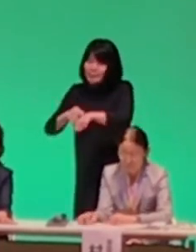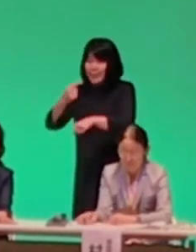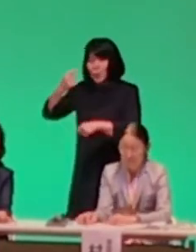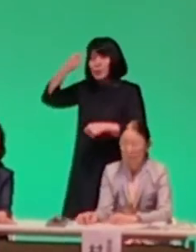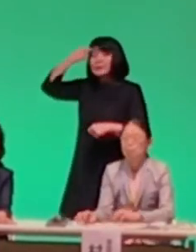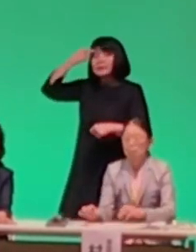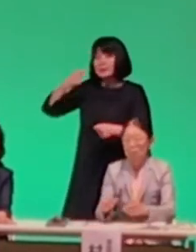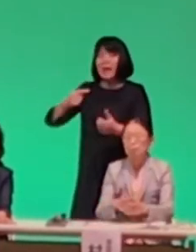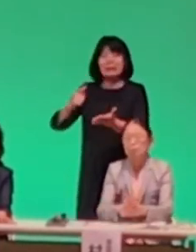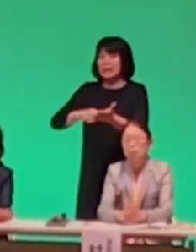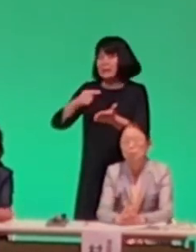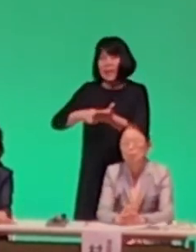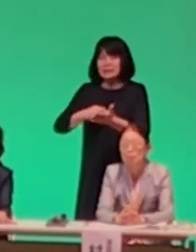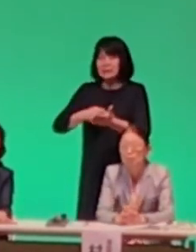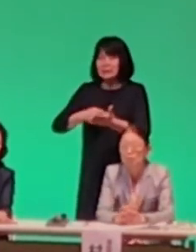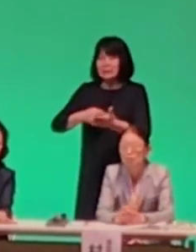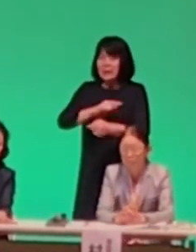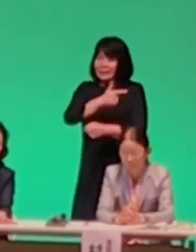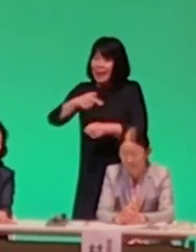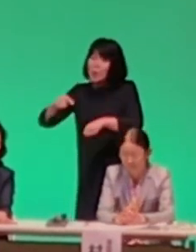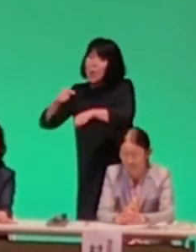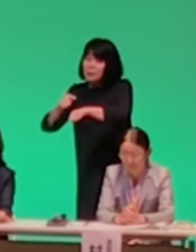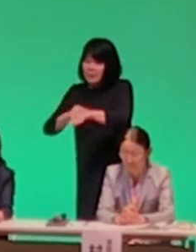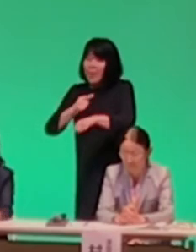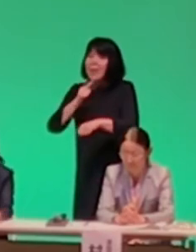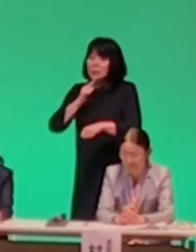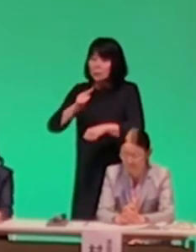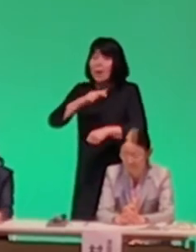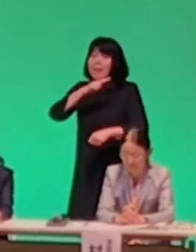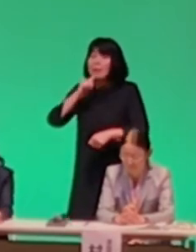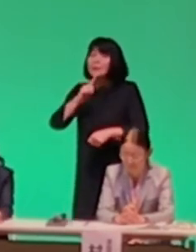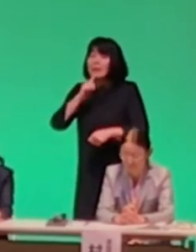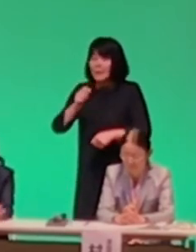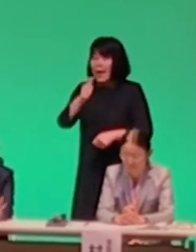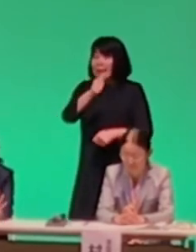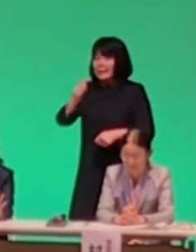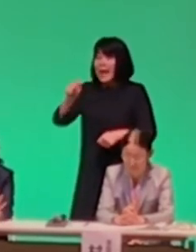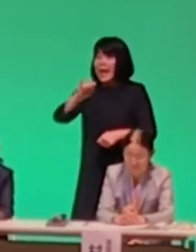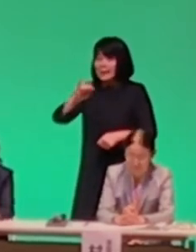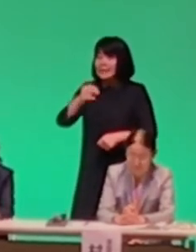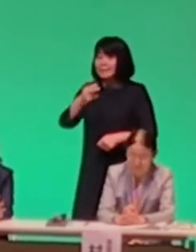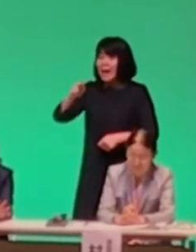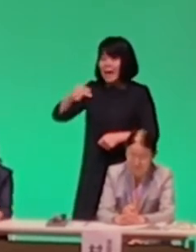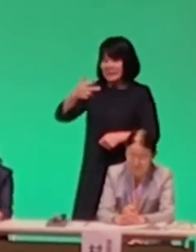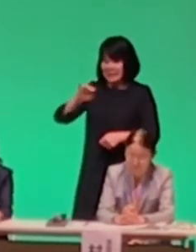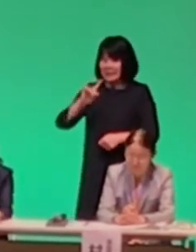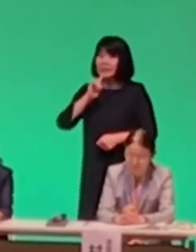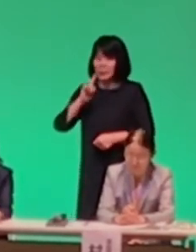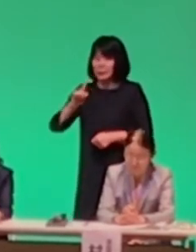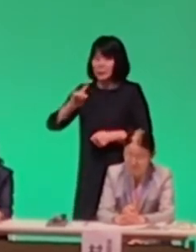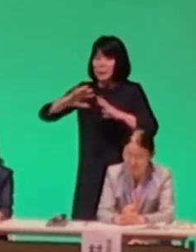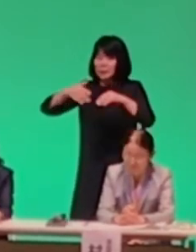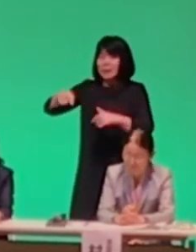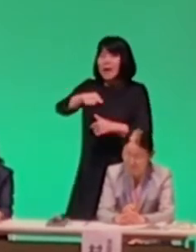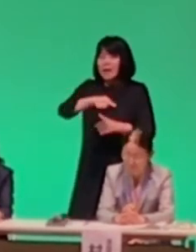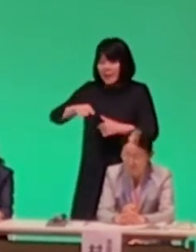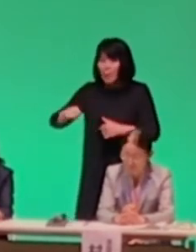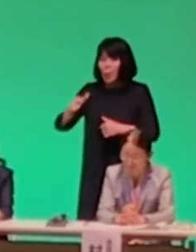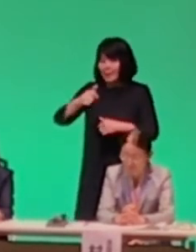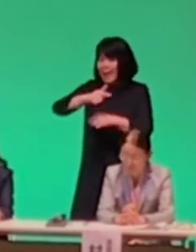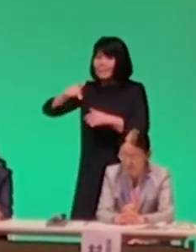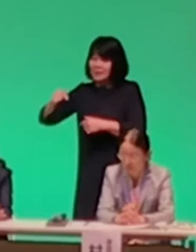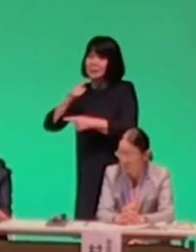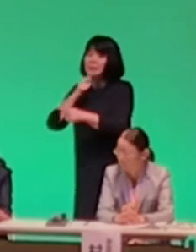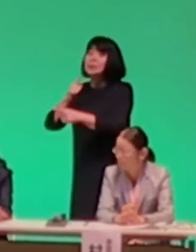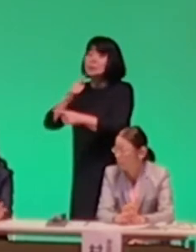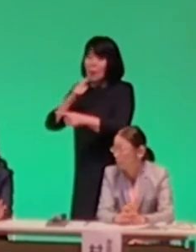識がありません。で、多様性というのは英語で言うとダイバーシティというんですね。で、世界中でもダイバーシティというのはも